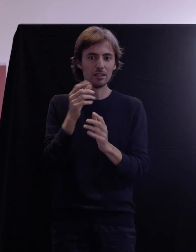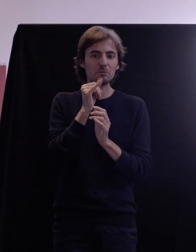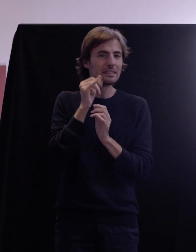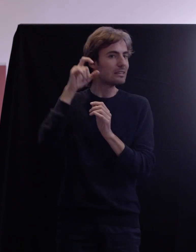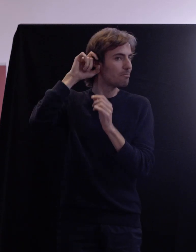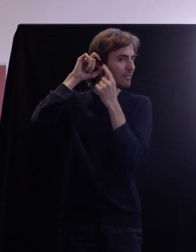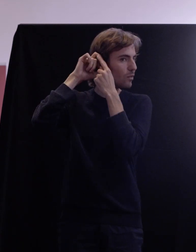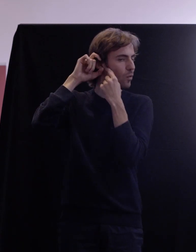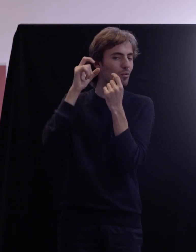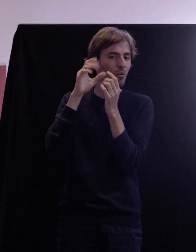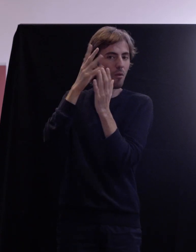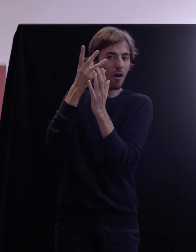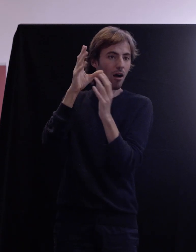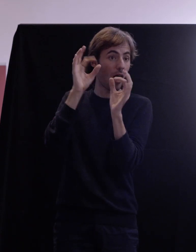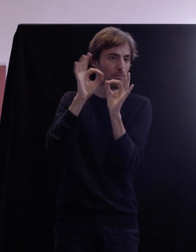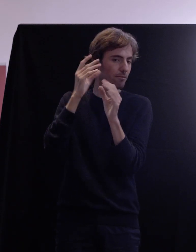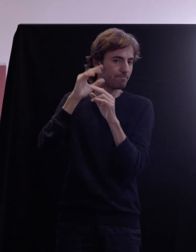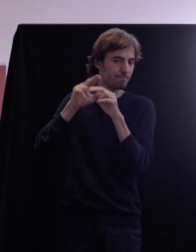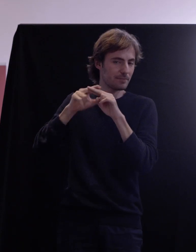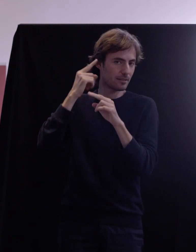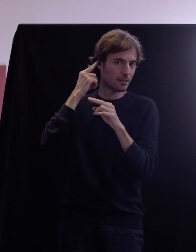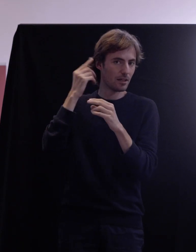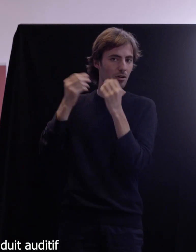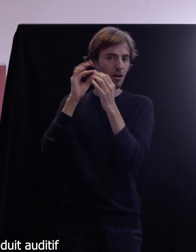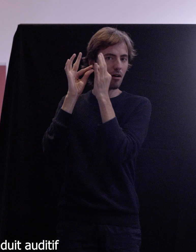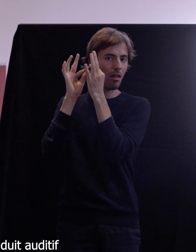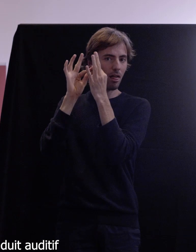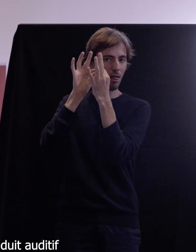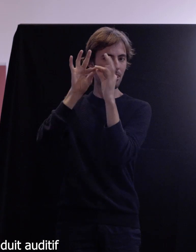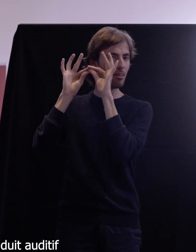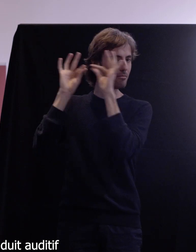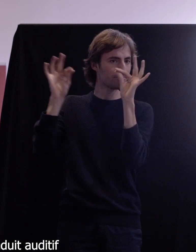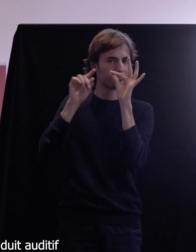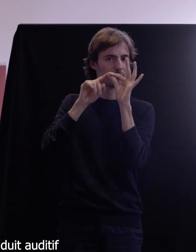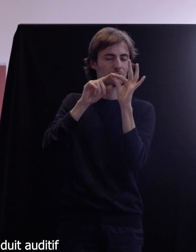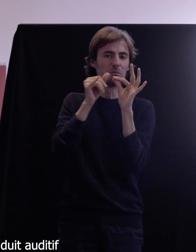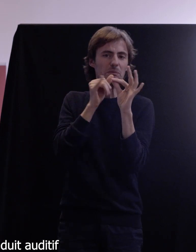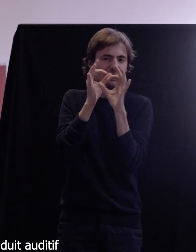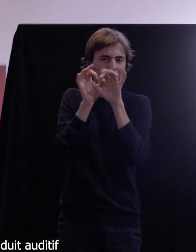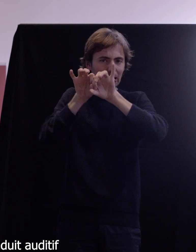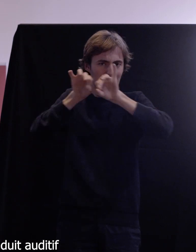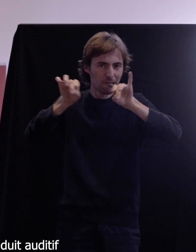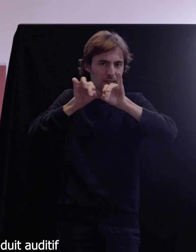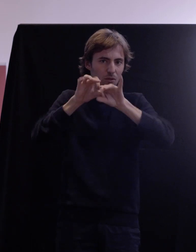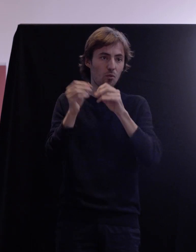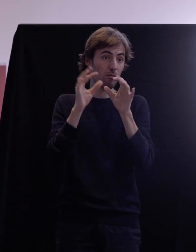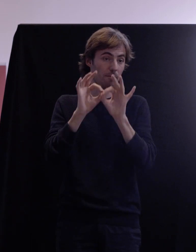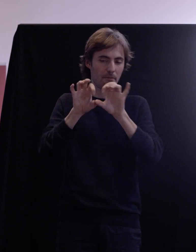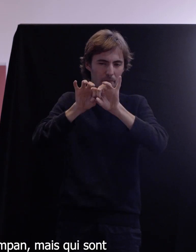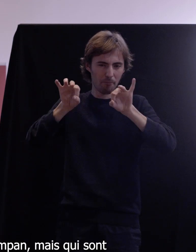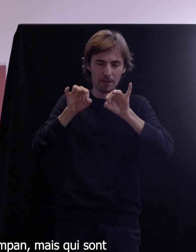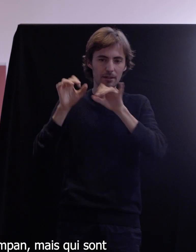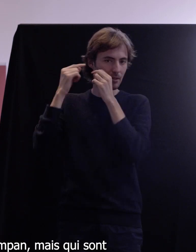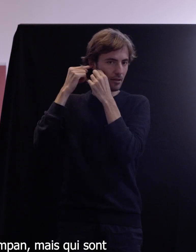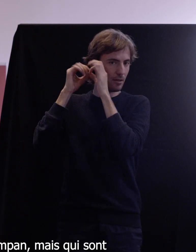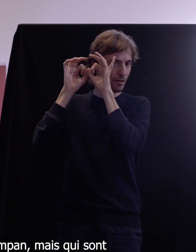auditif, à l'absence de conduit auditif externe ou pas de conduit auditif, ou un petit conduit auditif externe,